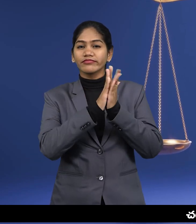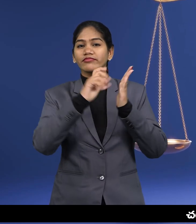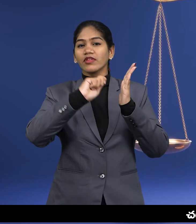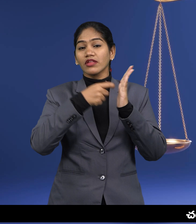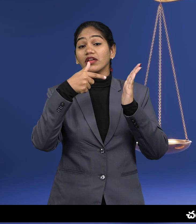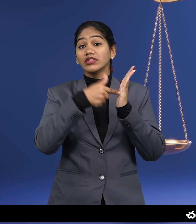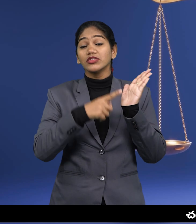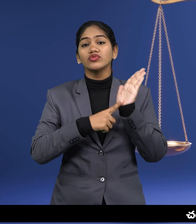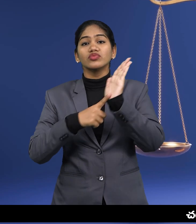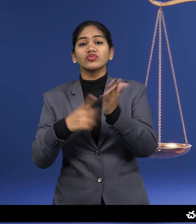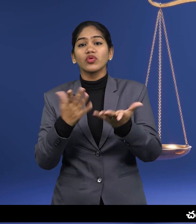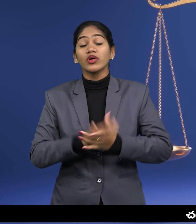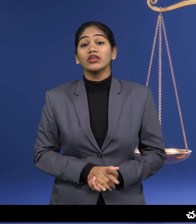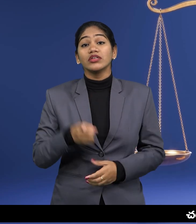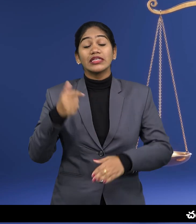చట్టంలోని అవసరాల మేరకు